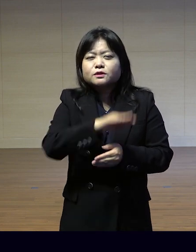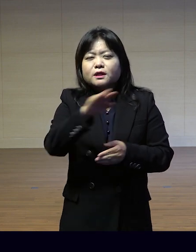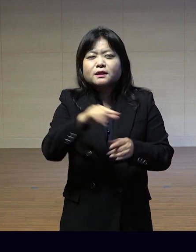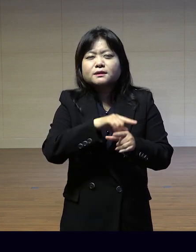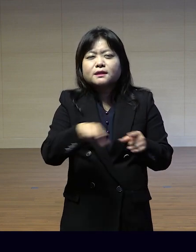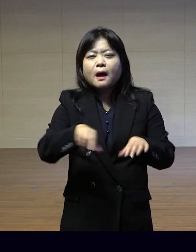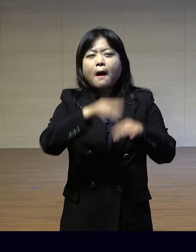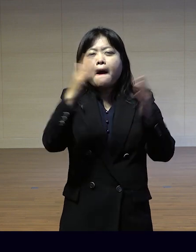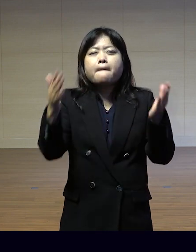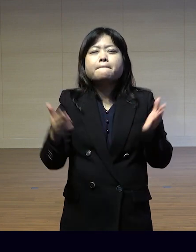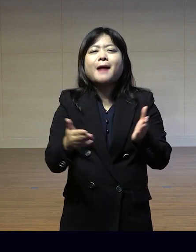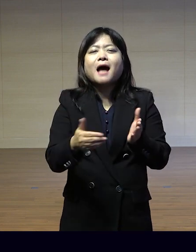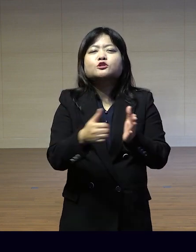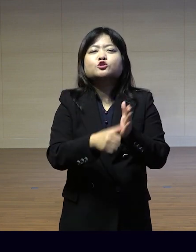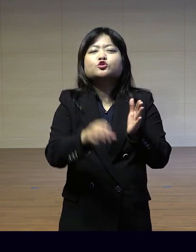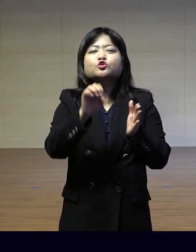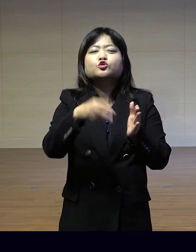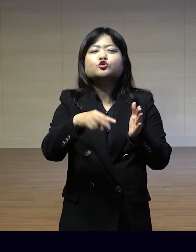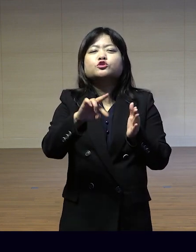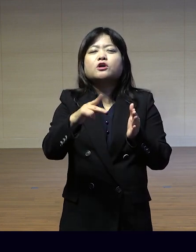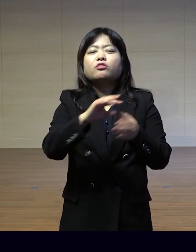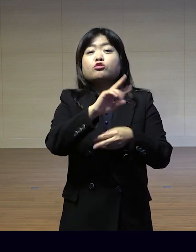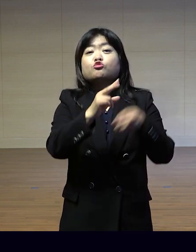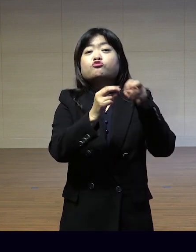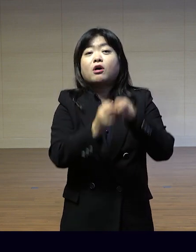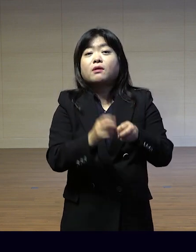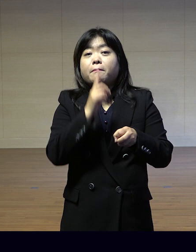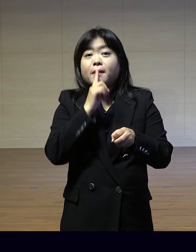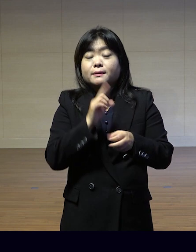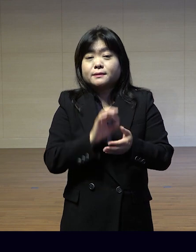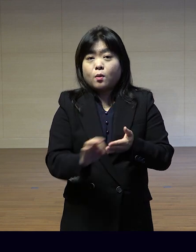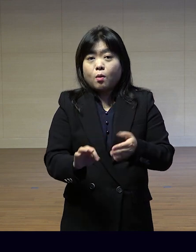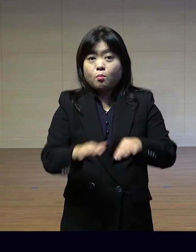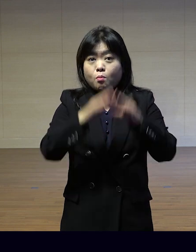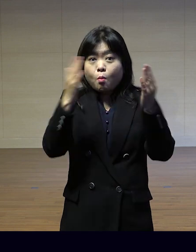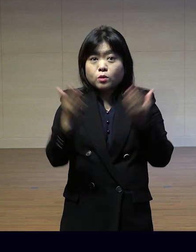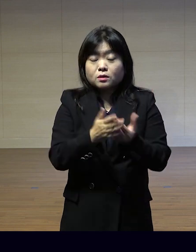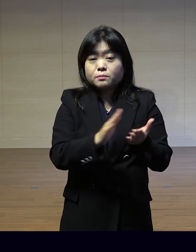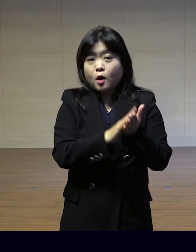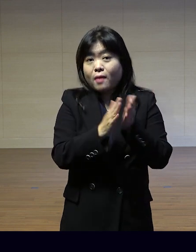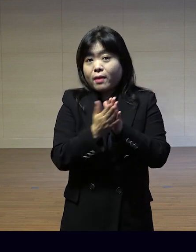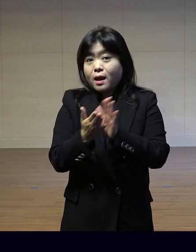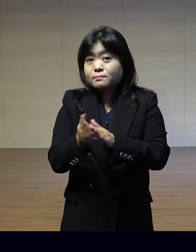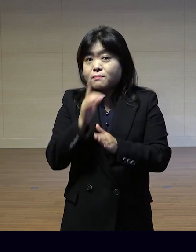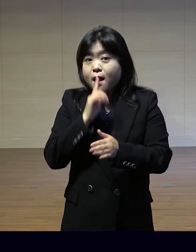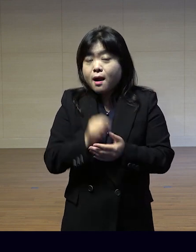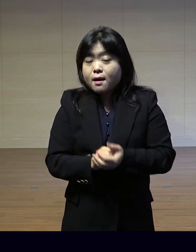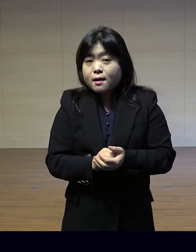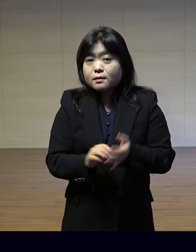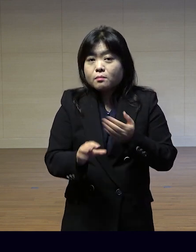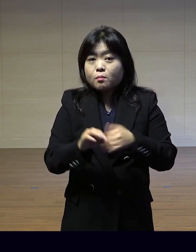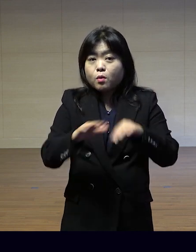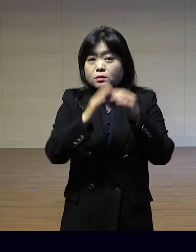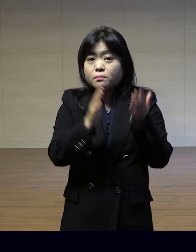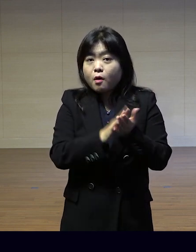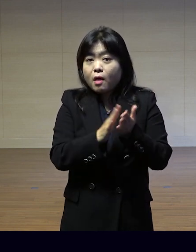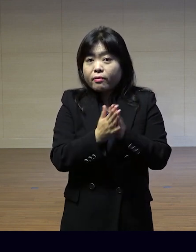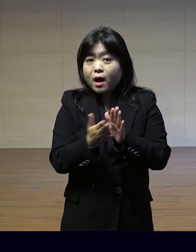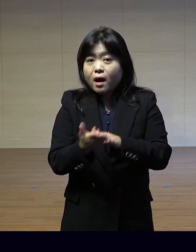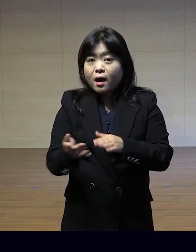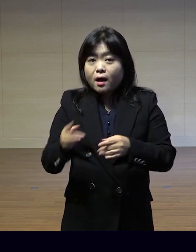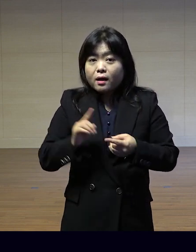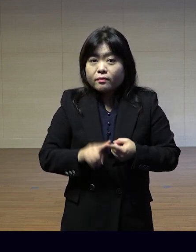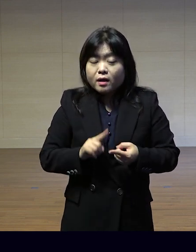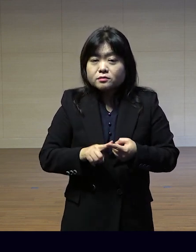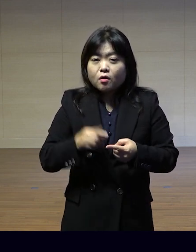그 만유유전이라는 그런 말이 있지 않습니까? 그 모든 것이 이렇게 변하는데 그럼 그것 자체를